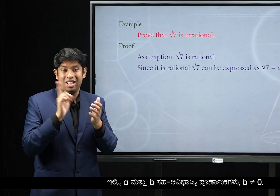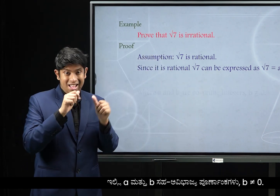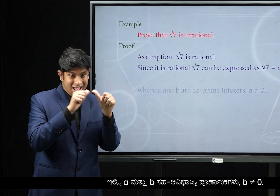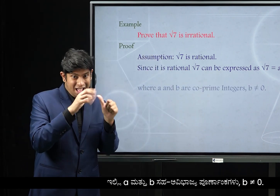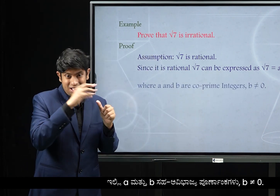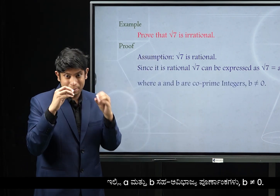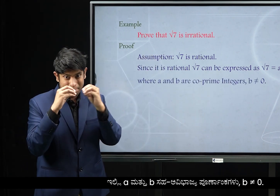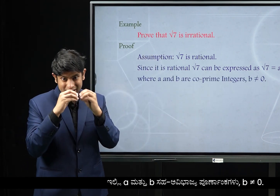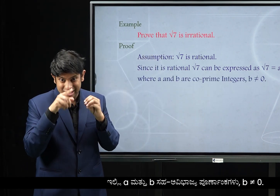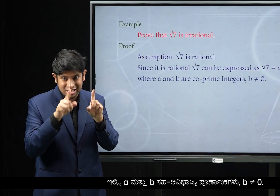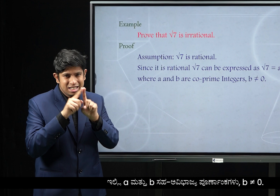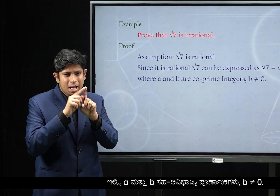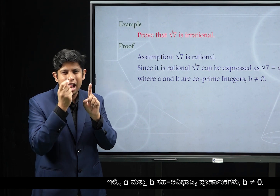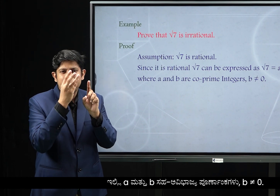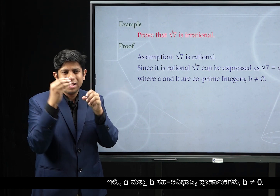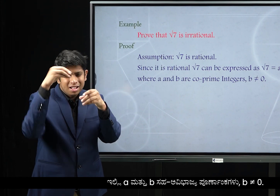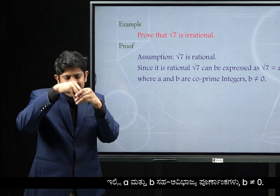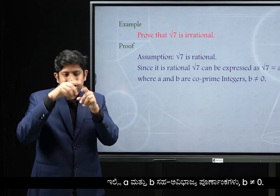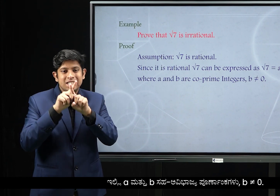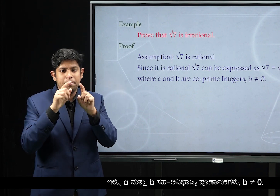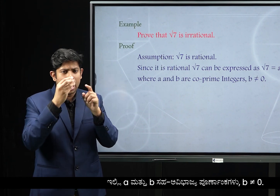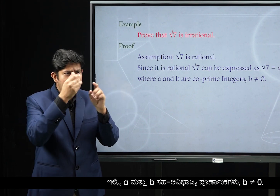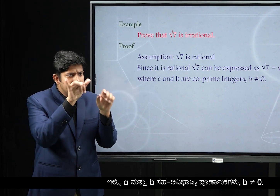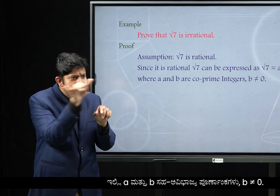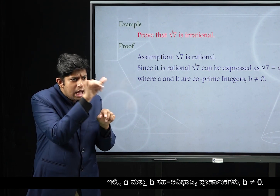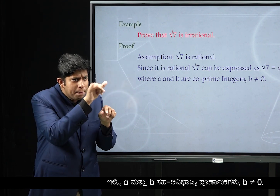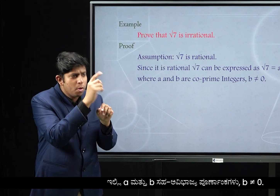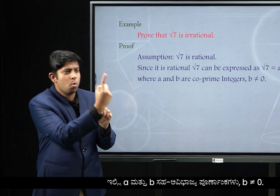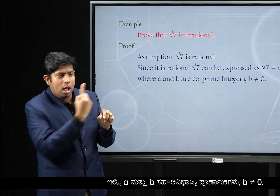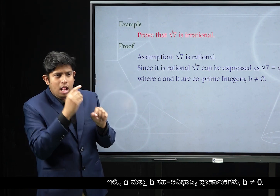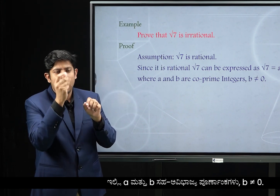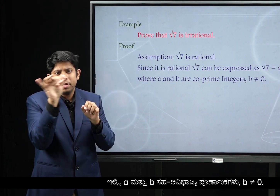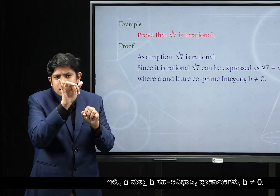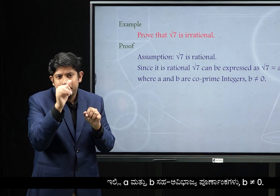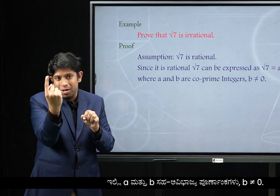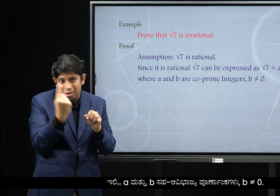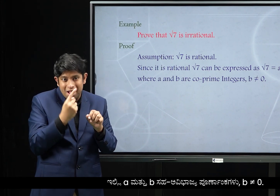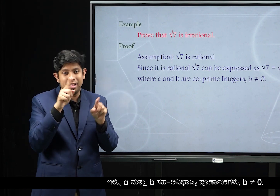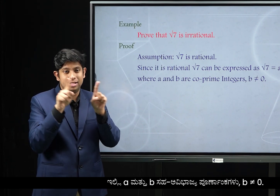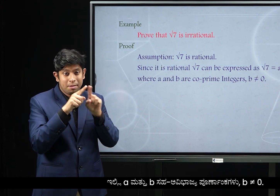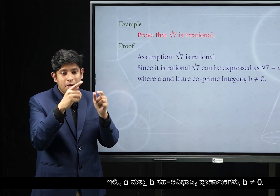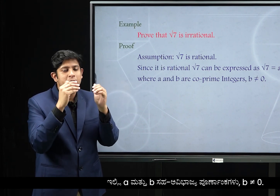ಇಲ್ಲಿ A ಮತ್ತು B ಸಹ ಅವಿಭಾಜ್ಯ ಪೂರ್ಣಾಂಕಗಳು. B 0ಗೆ ಸಮವಾಗಿಲ್ಲ.